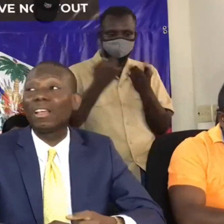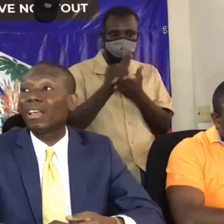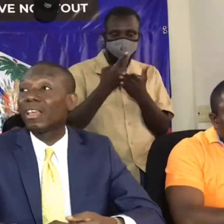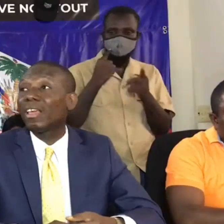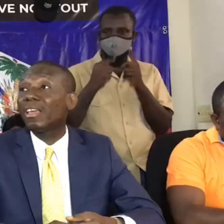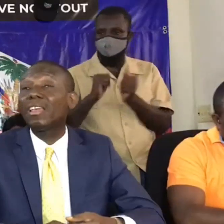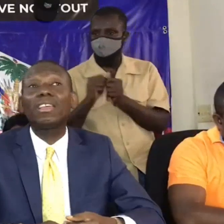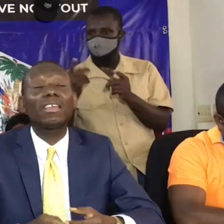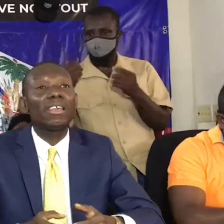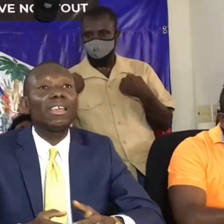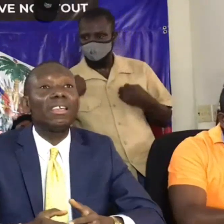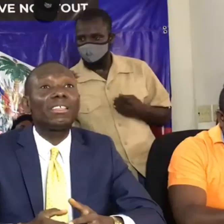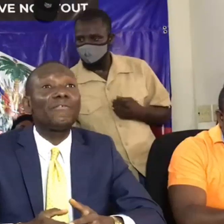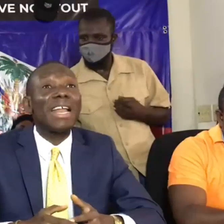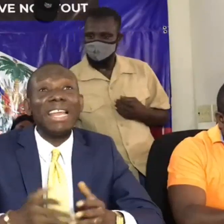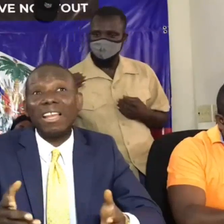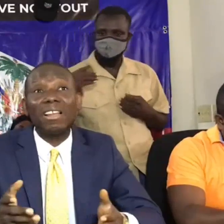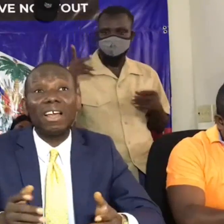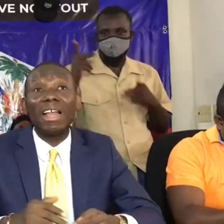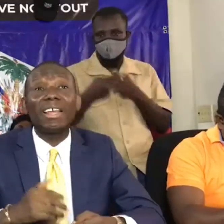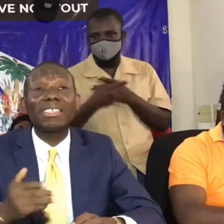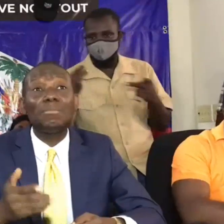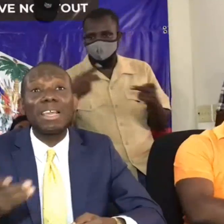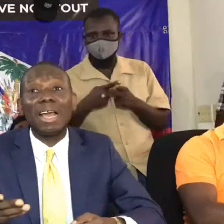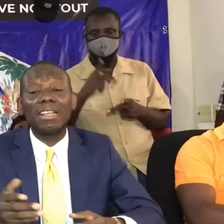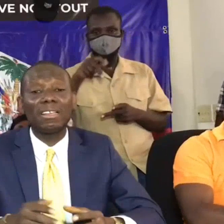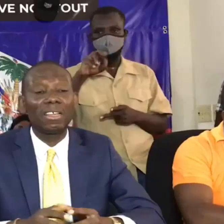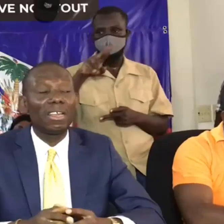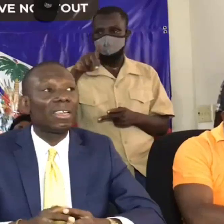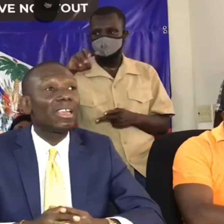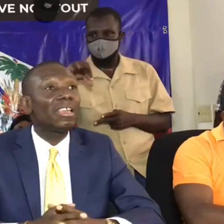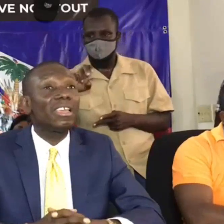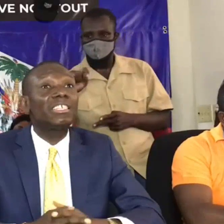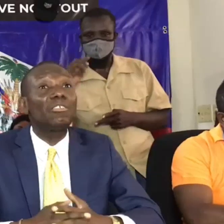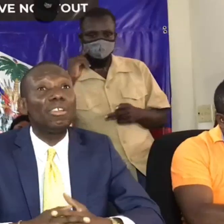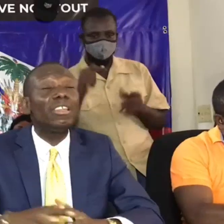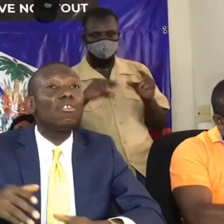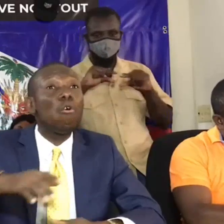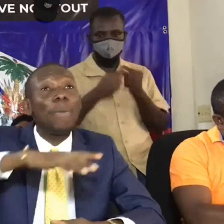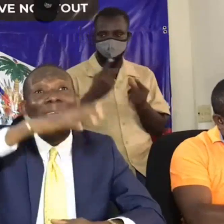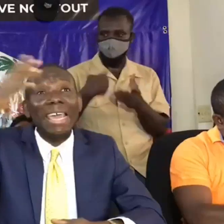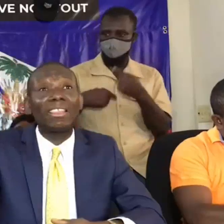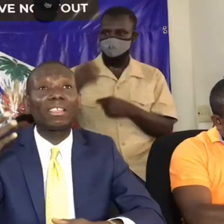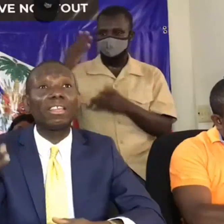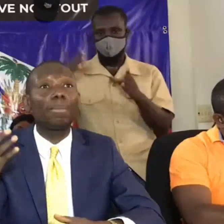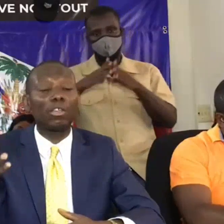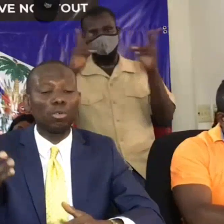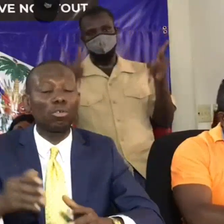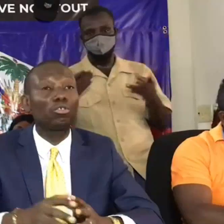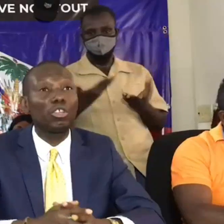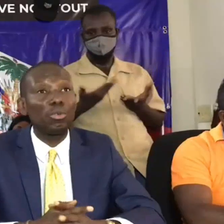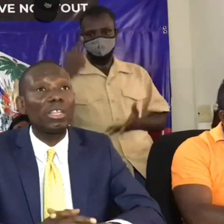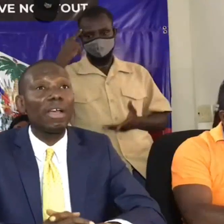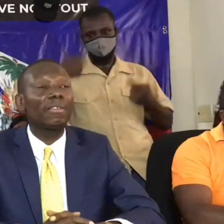Joanel, gain Fanel alias Sibekan, gain Jean-Denis, vous paquet qui l'en